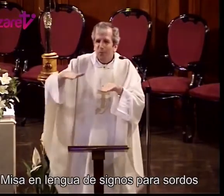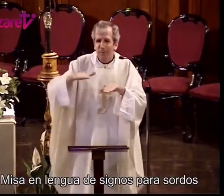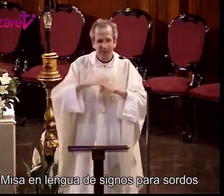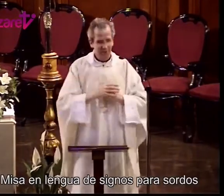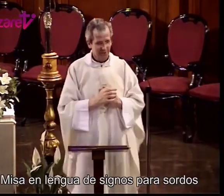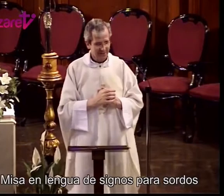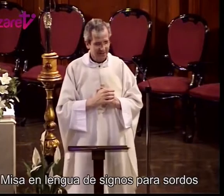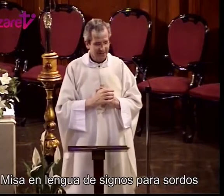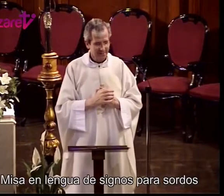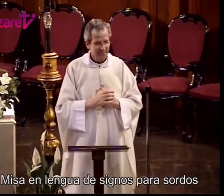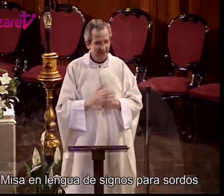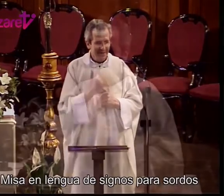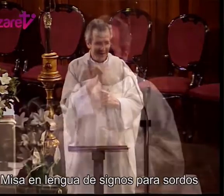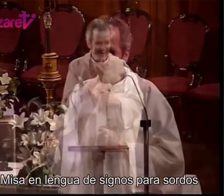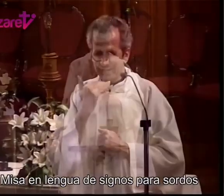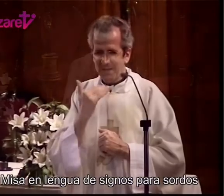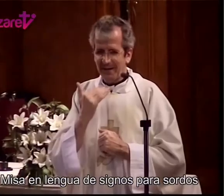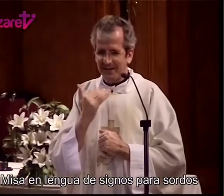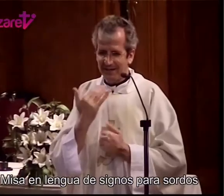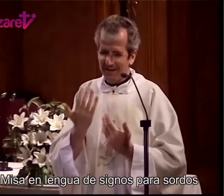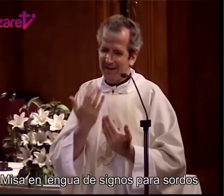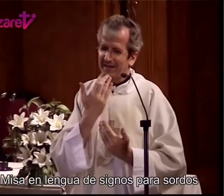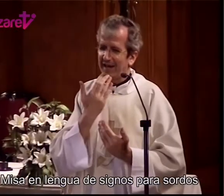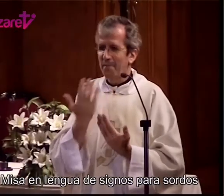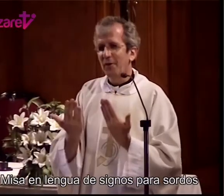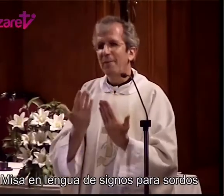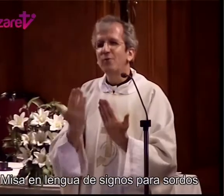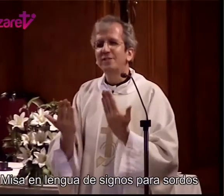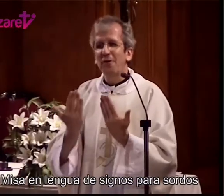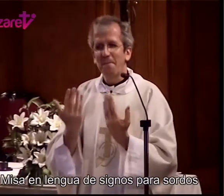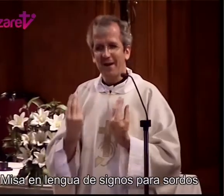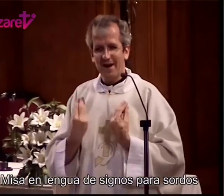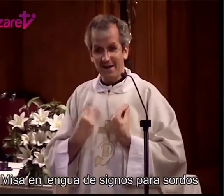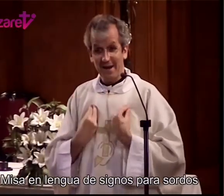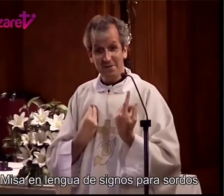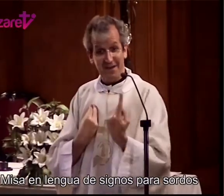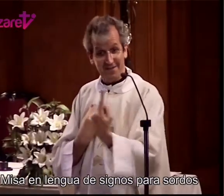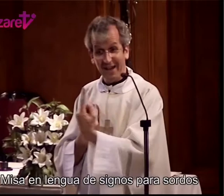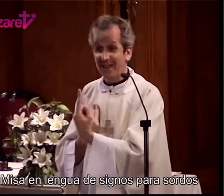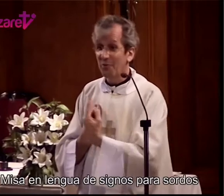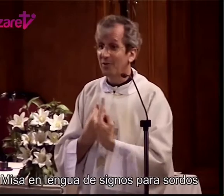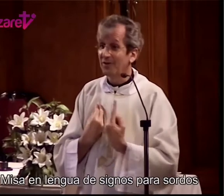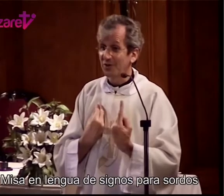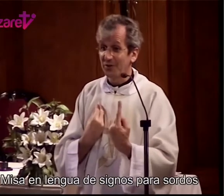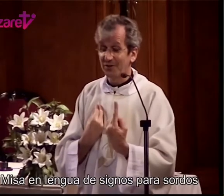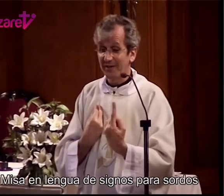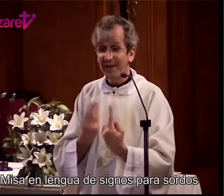puramente horizontal. Ya sabéis ese ejemplo que me gusta comparar la vida de cada uno de nosotros y